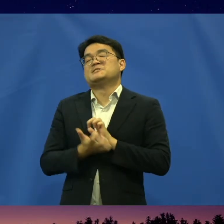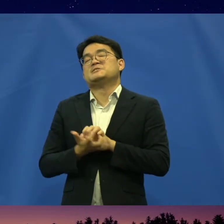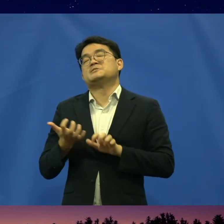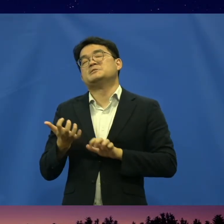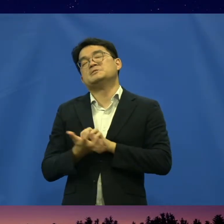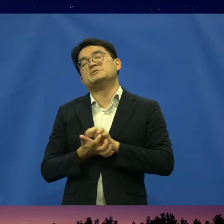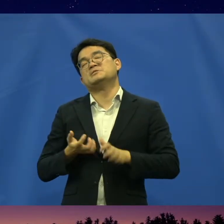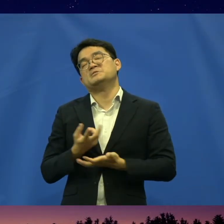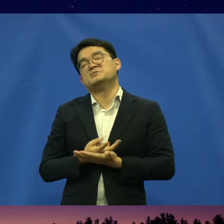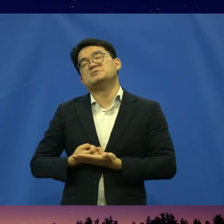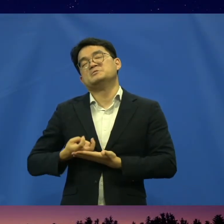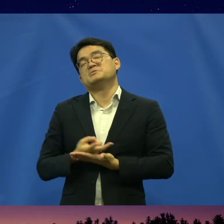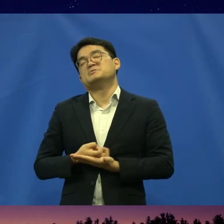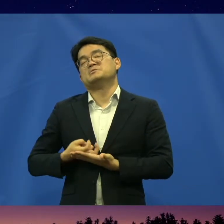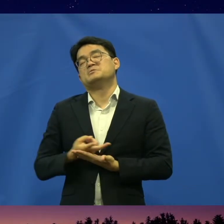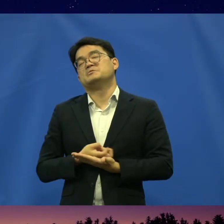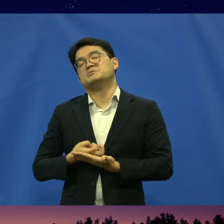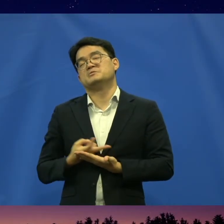거예요.